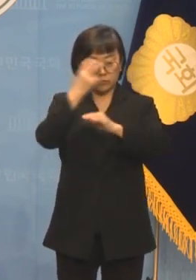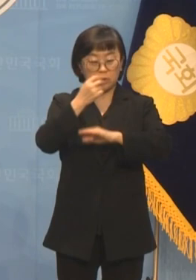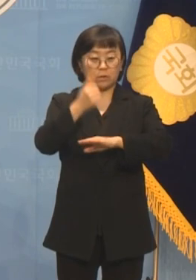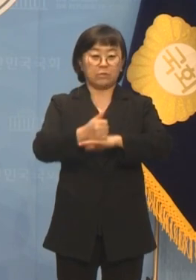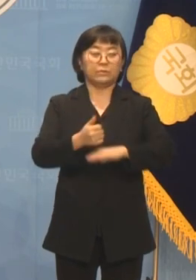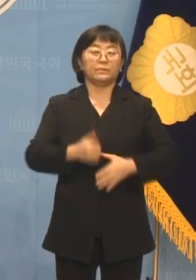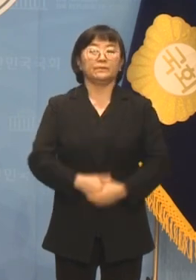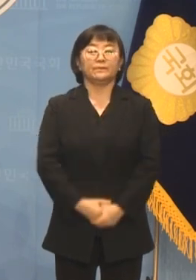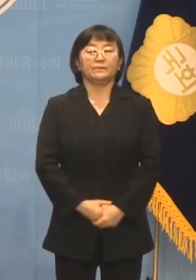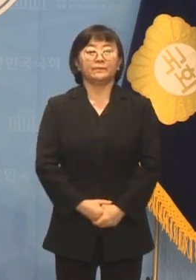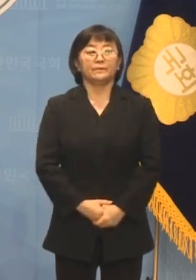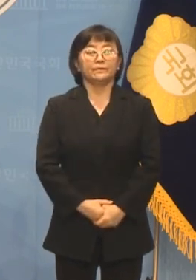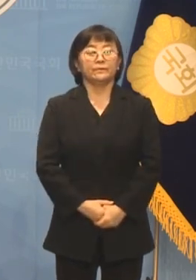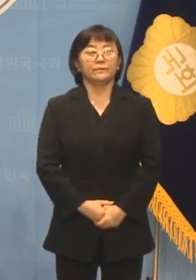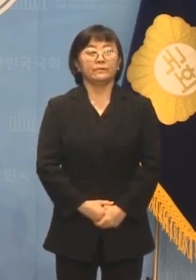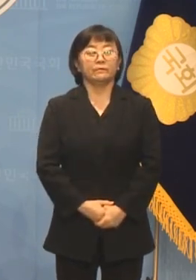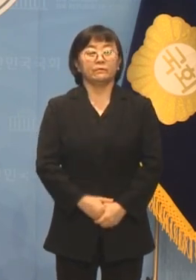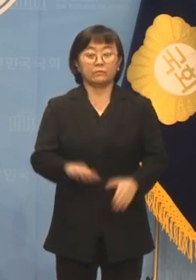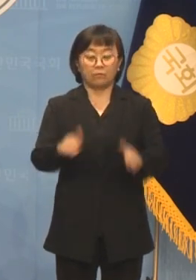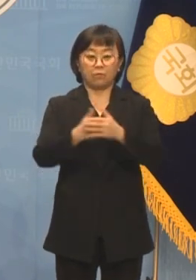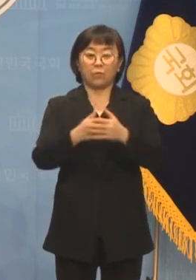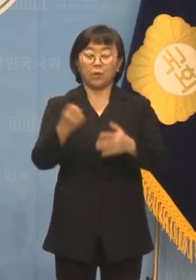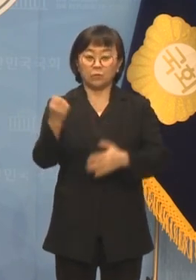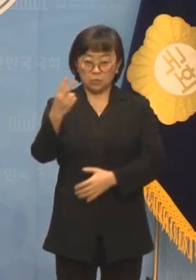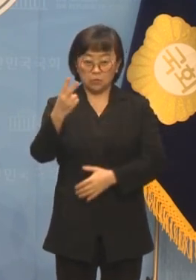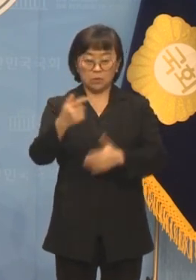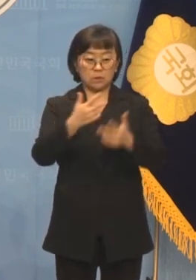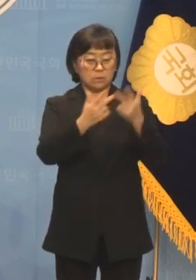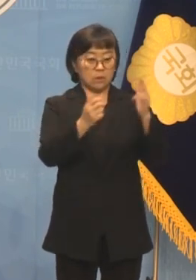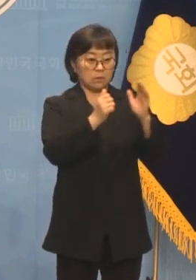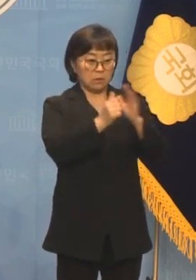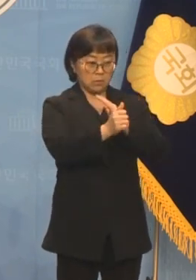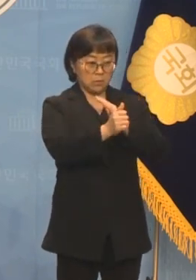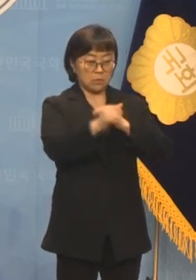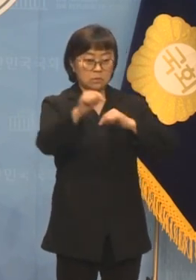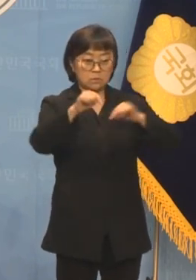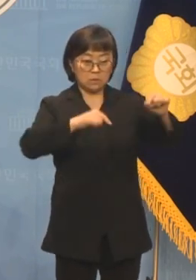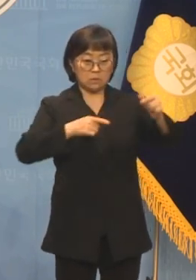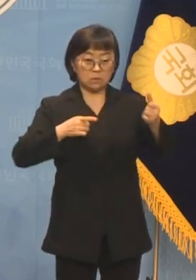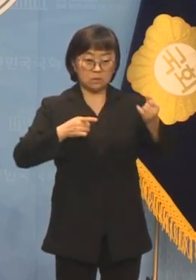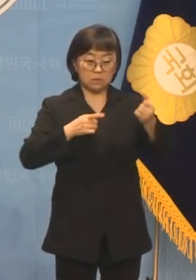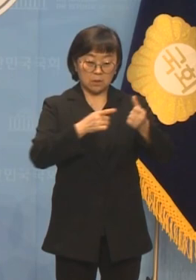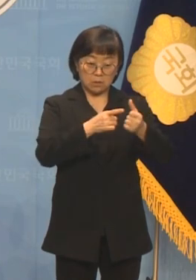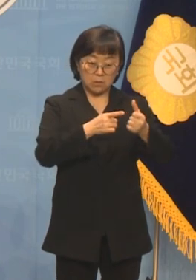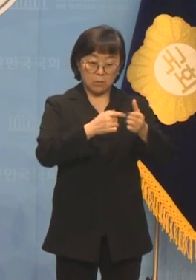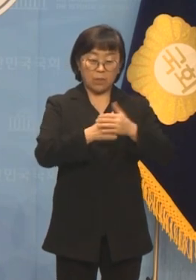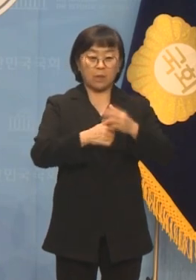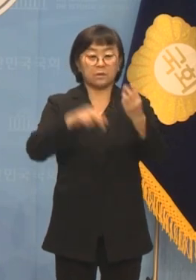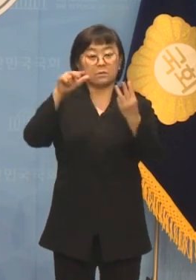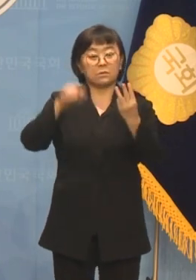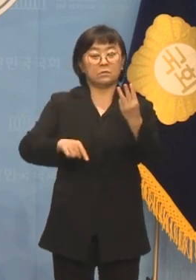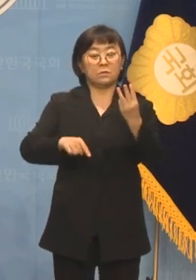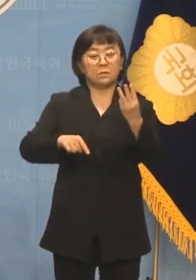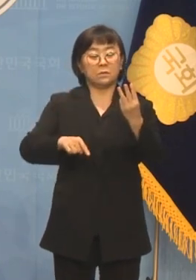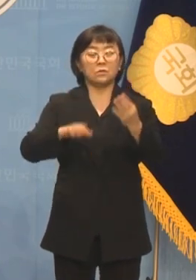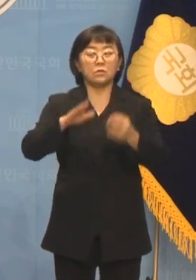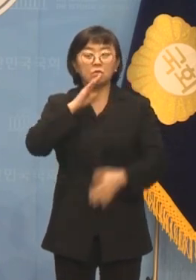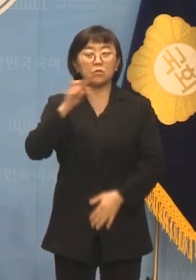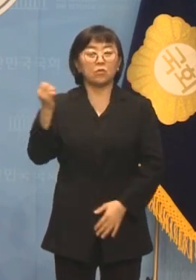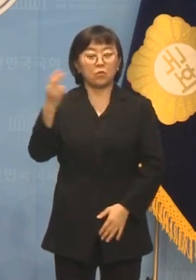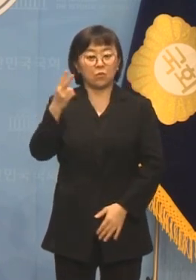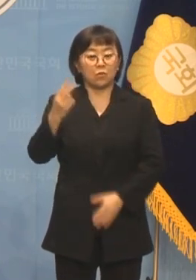참사입니다. 그렇지 않고서야 어떻게 이재명 대표가 정치 테러로 쓰러진 지 3주 만에 끔찍한